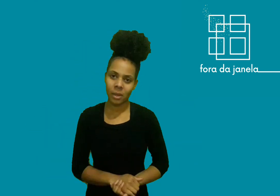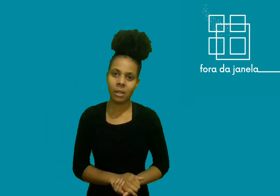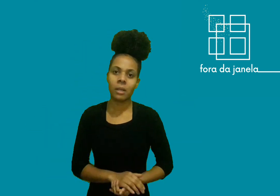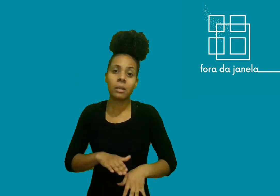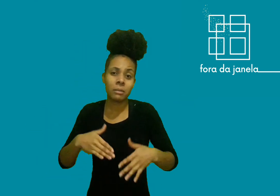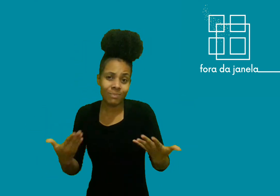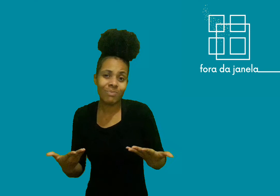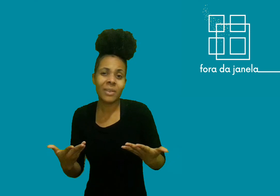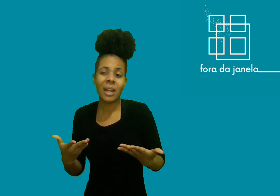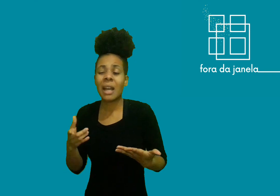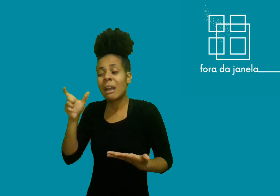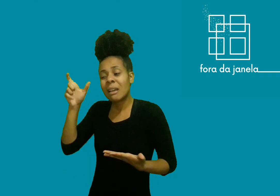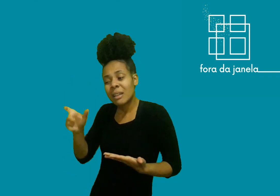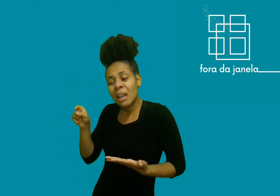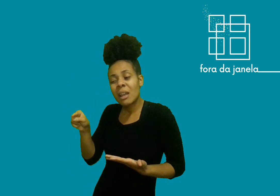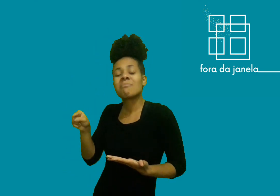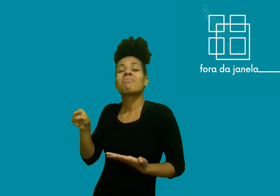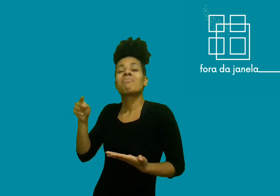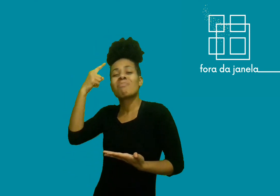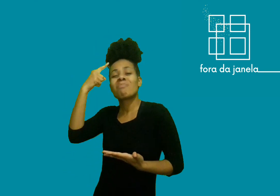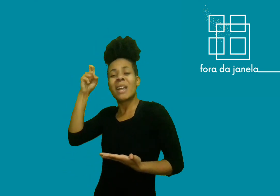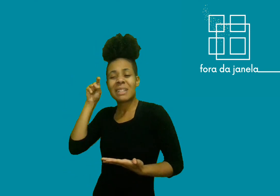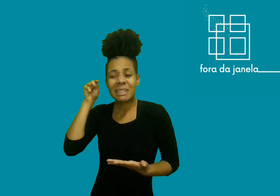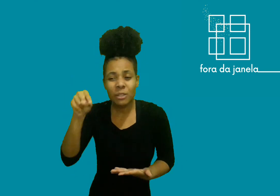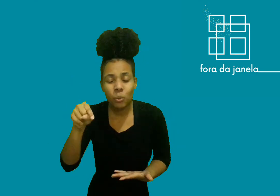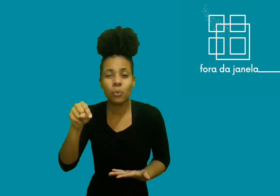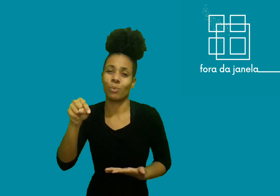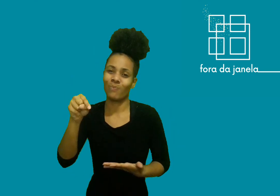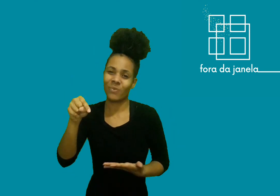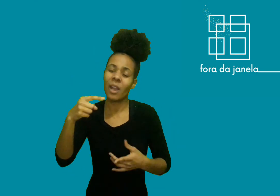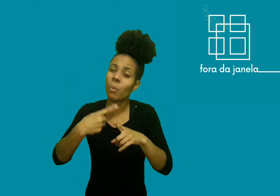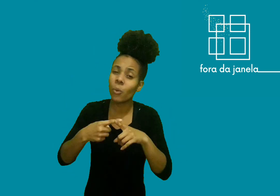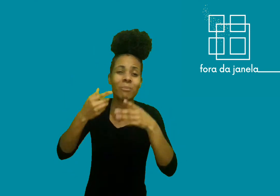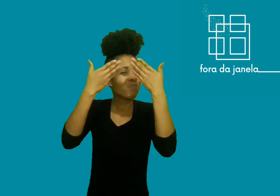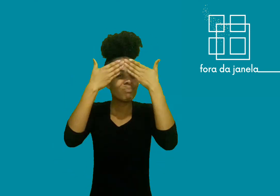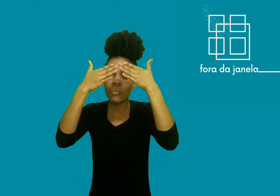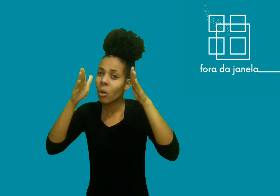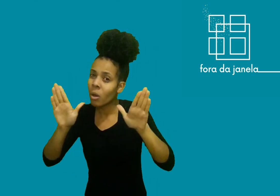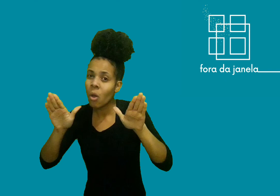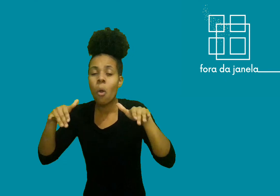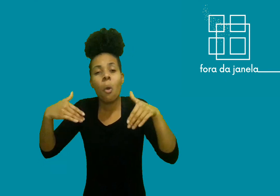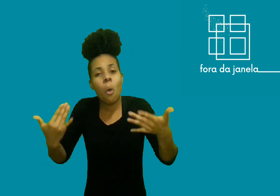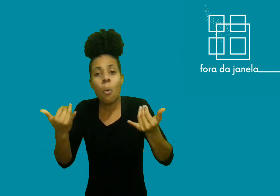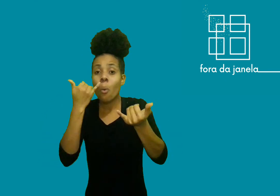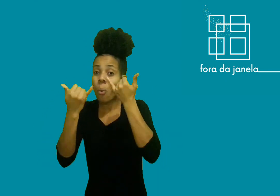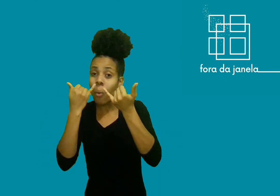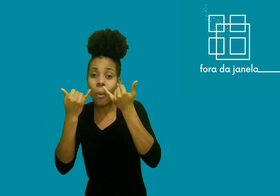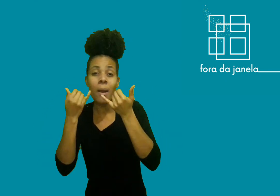não pode dirigir, não pode casar, não pode ter filhos, não pode, enfim, não pode, não pode, não pode, não pode,